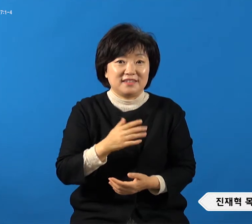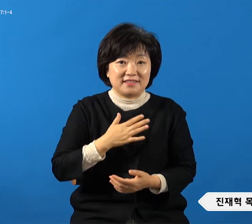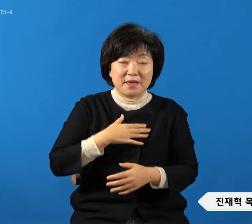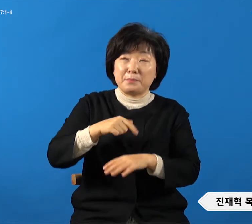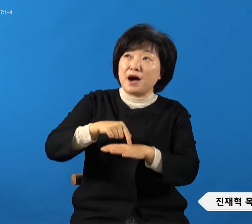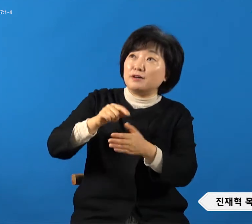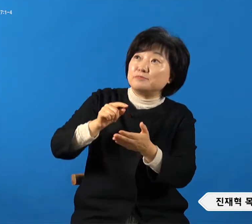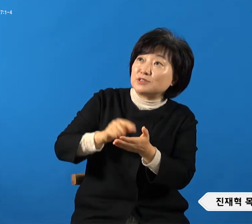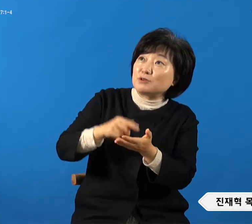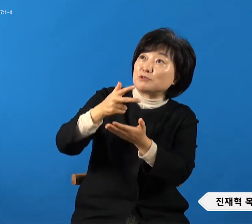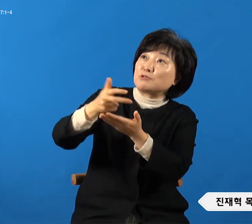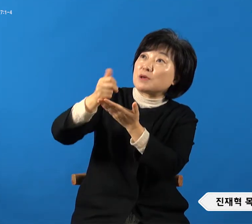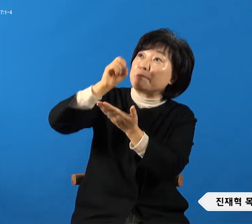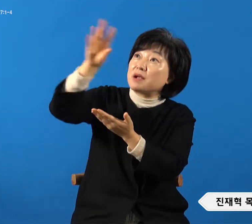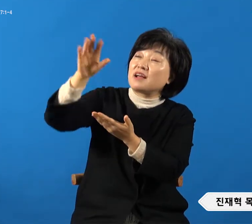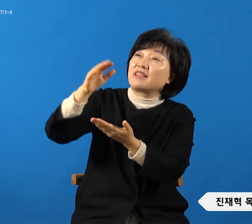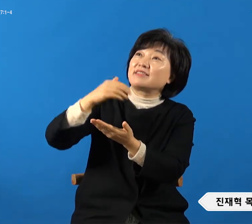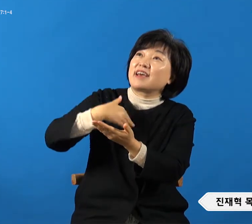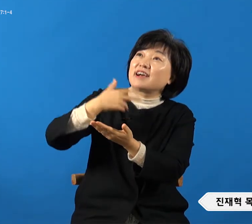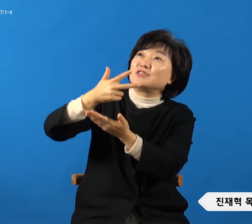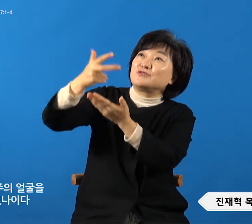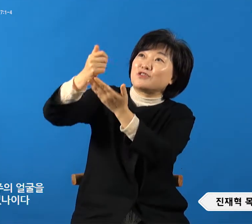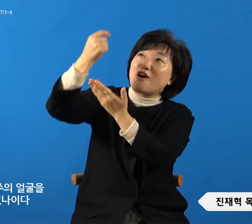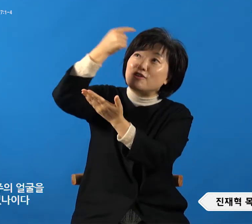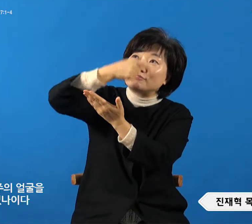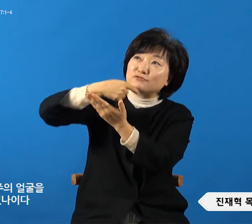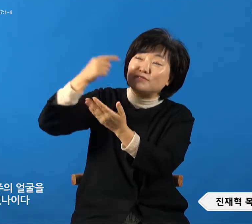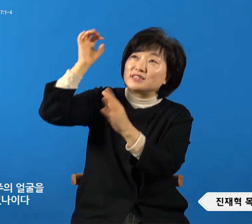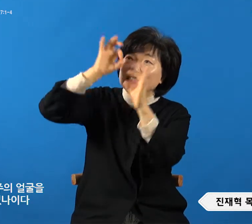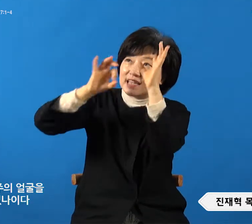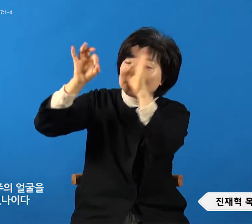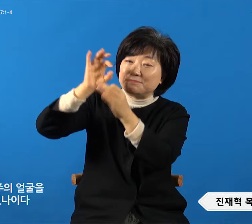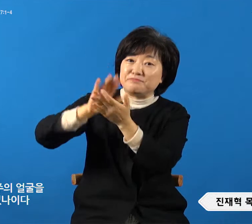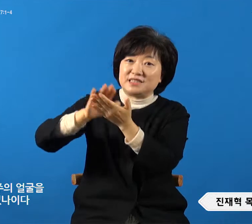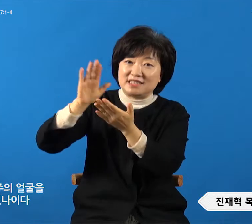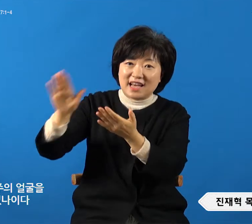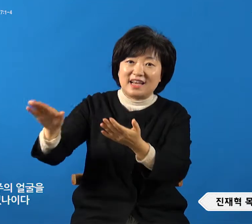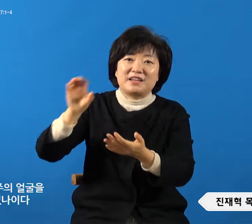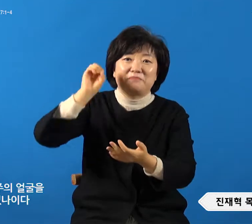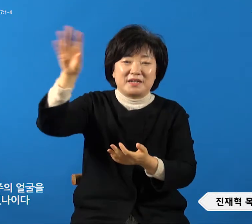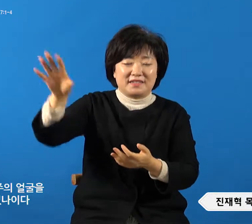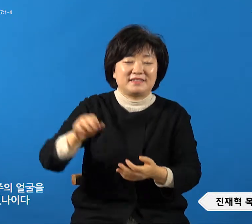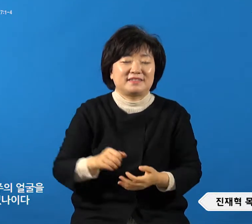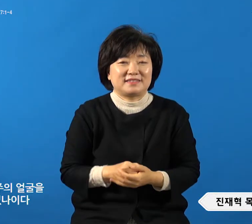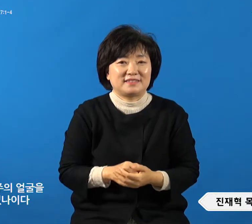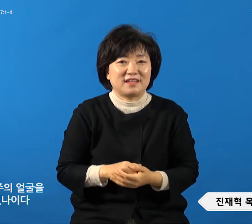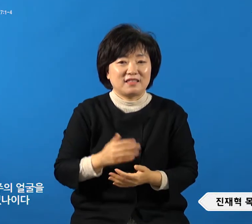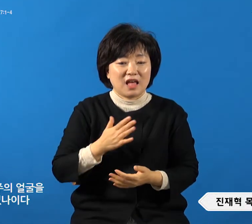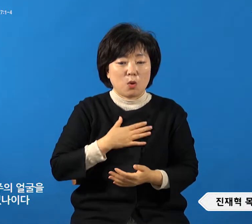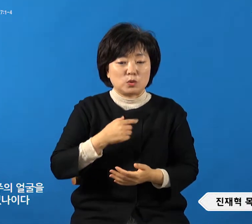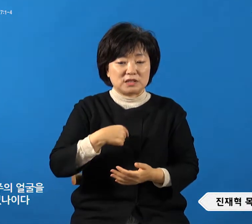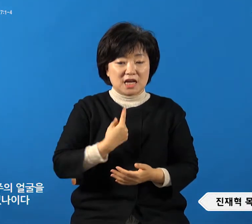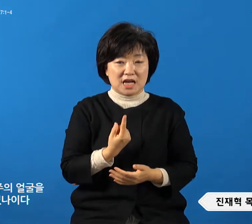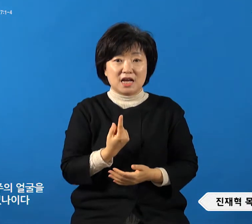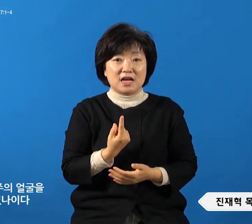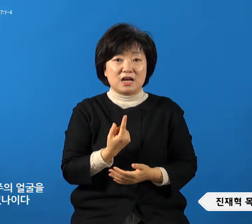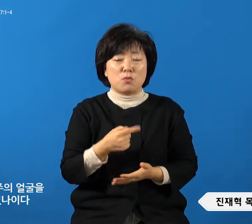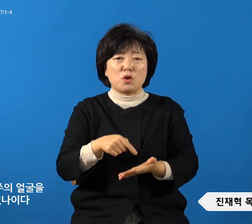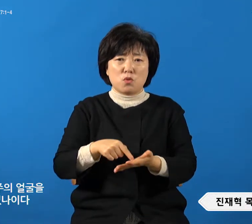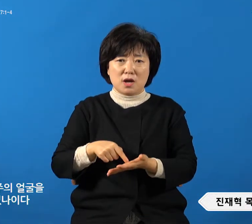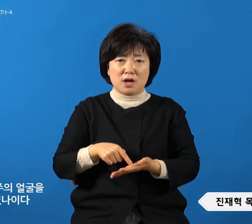주께 말하니 여호와여 내가 주의 얼굴을 찾으리이다 하였나이다. 그가 혼자 있습니다.